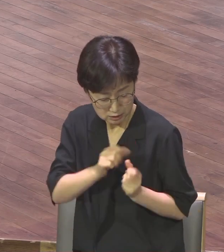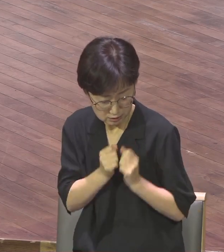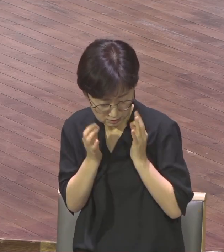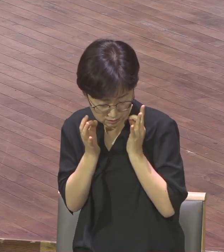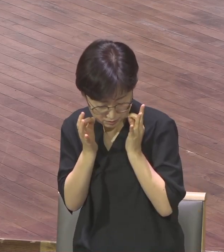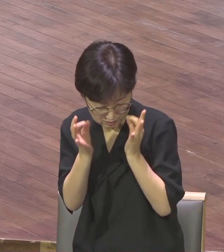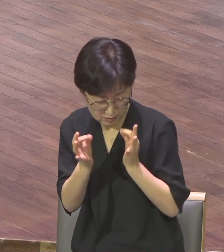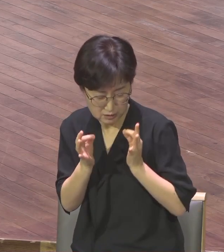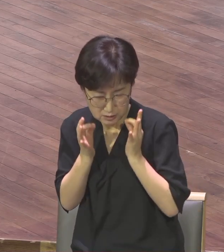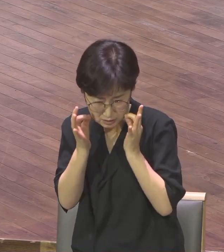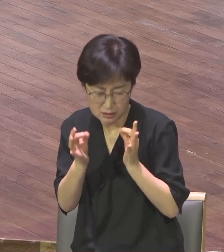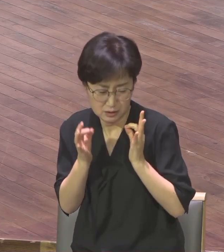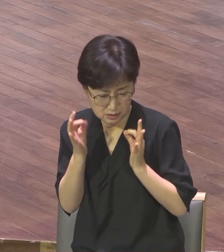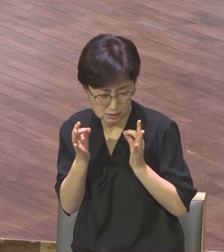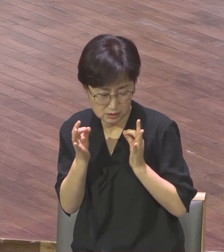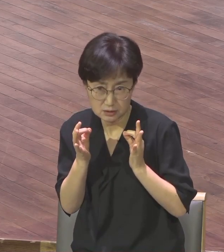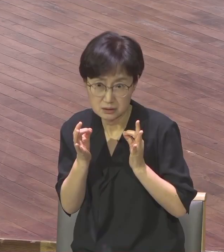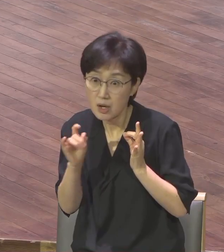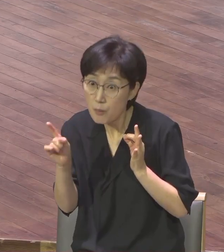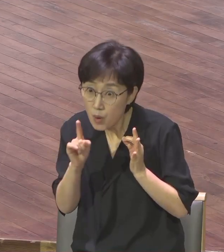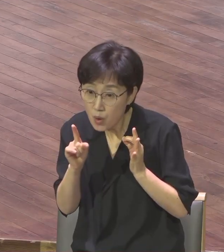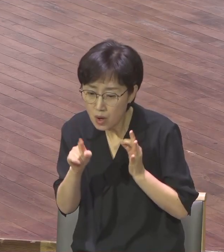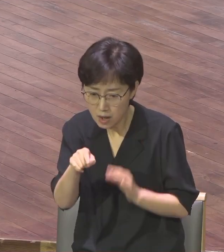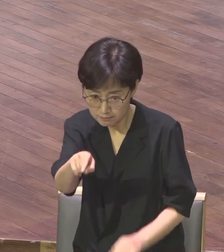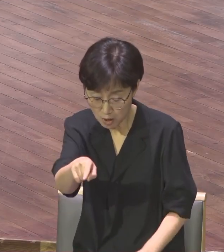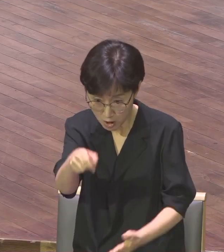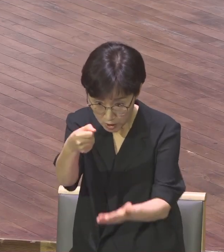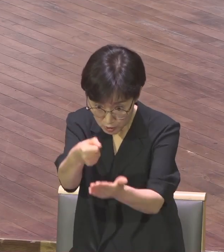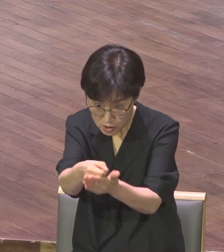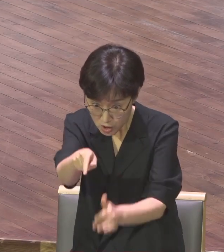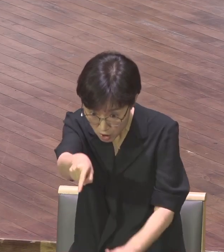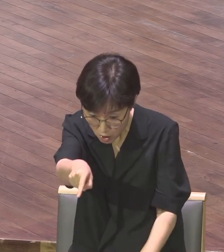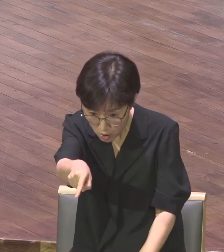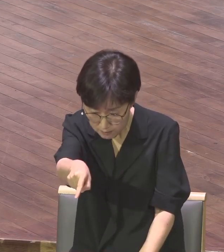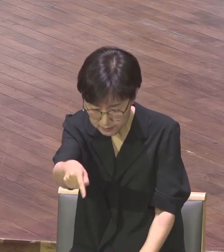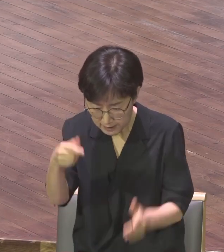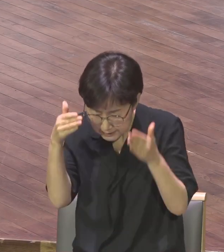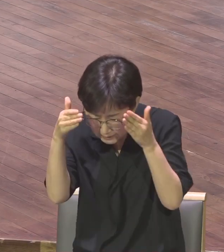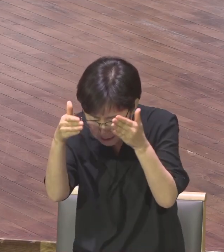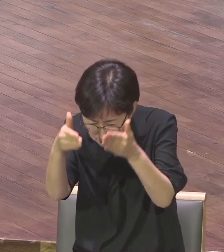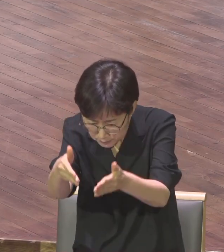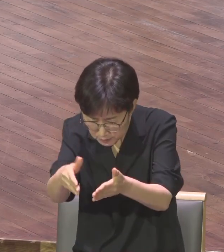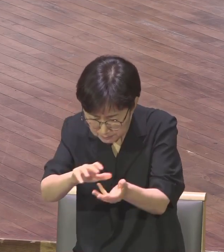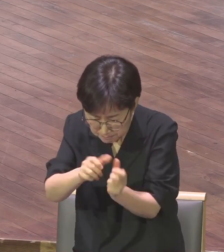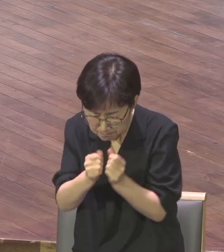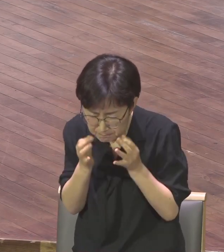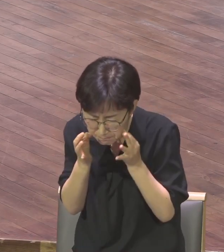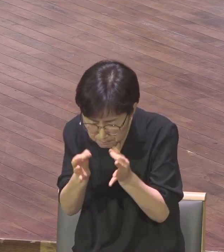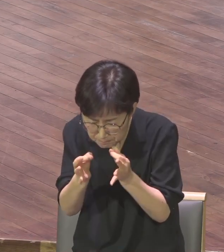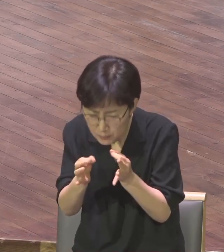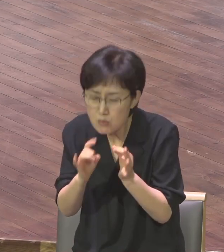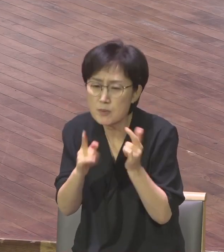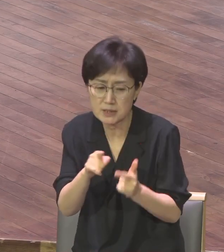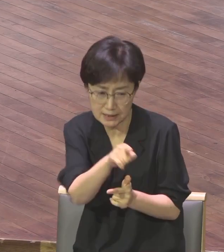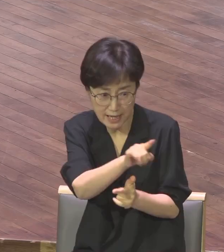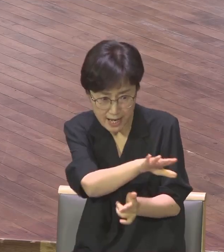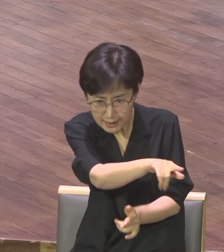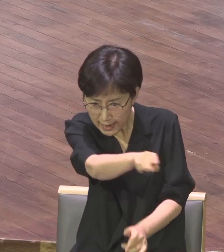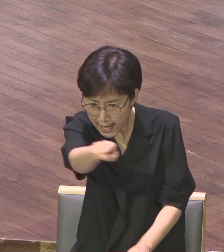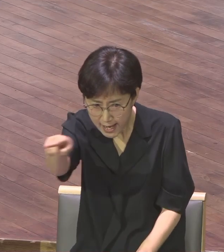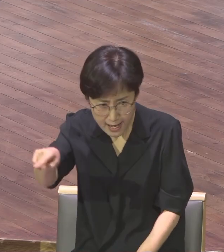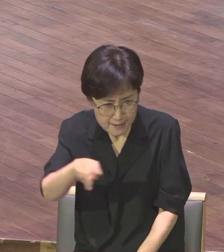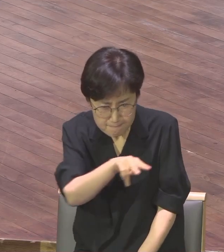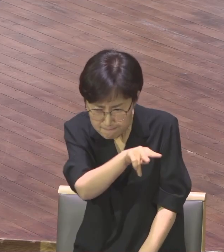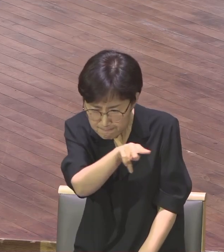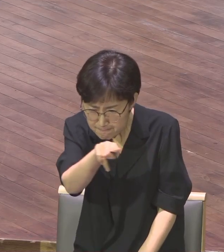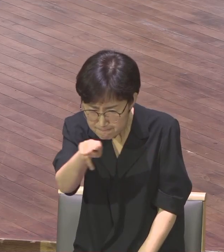다하여 다시 말하면 한 곳에도 소홀히 하지 말고 그야말로 전심전력을